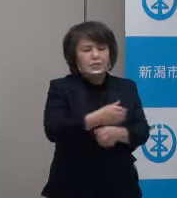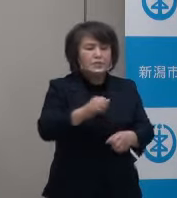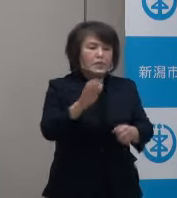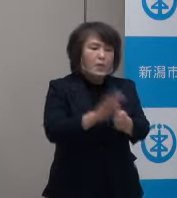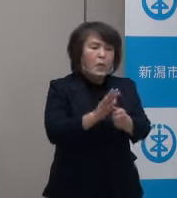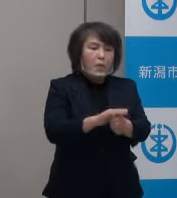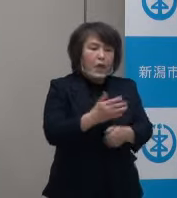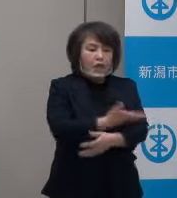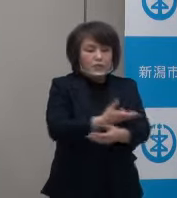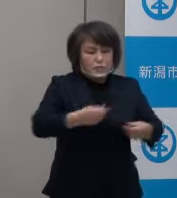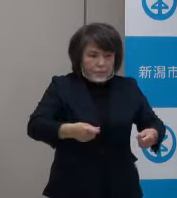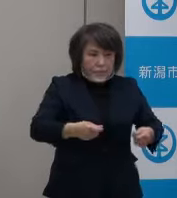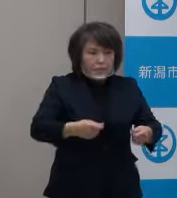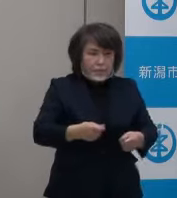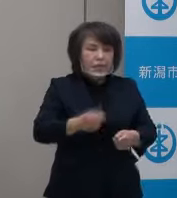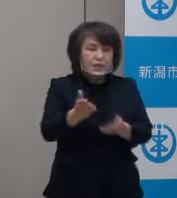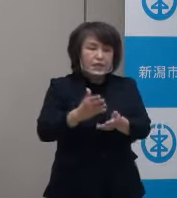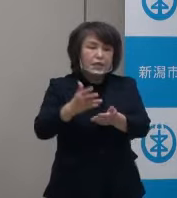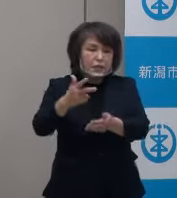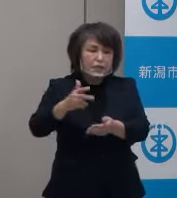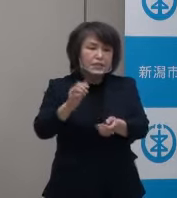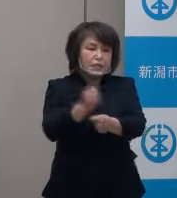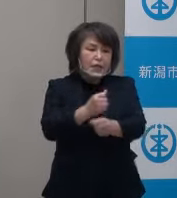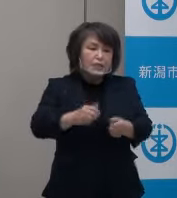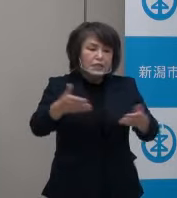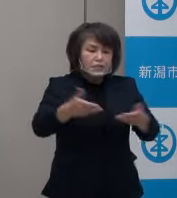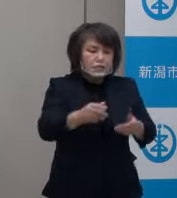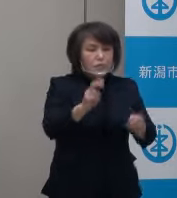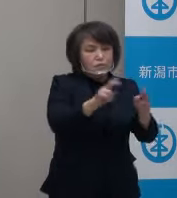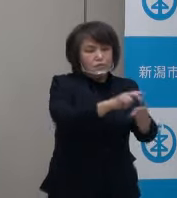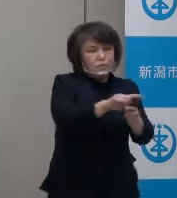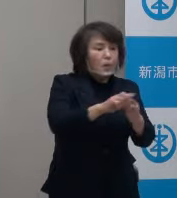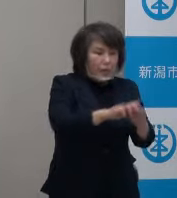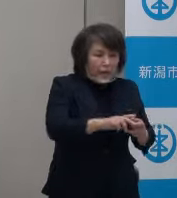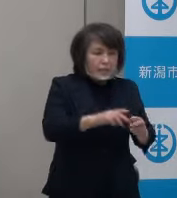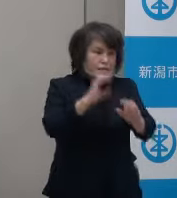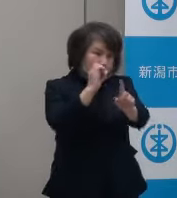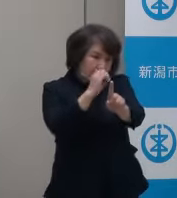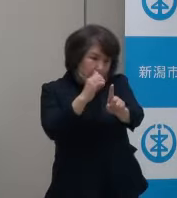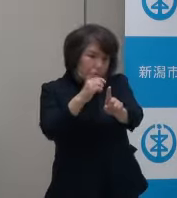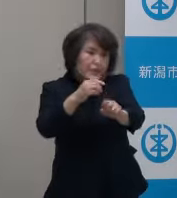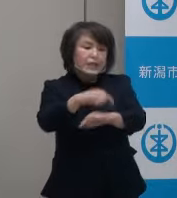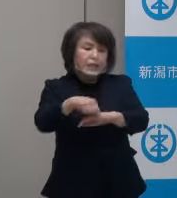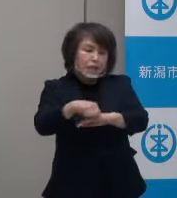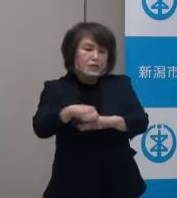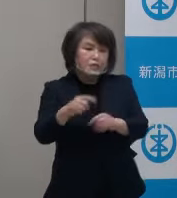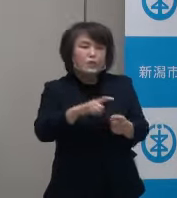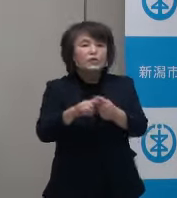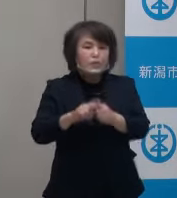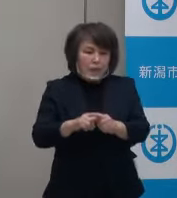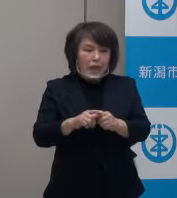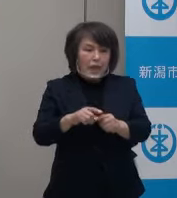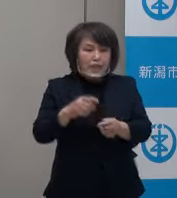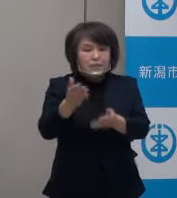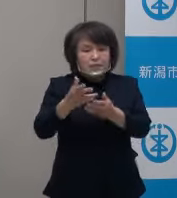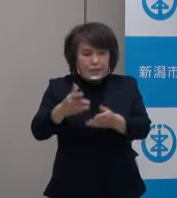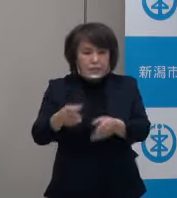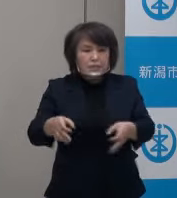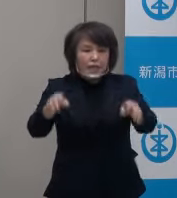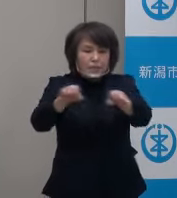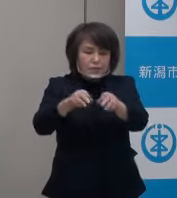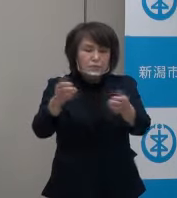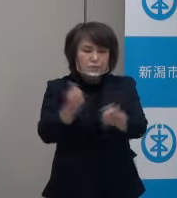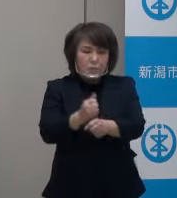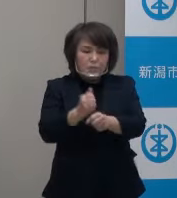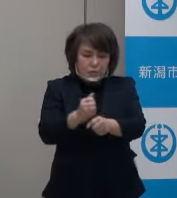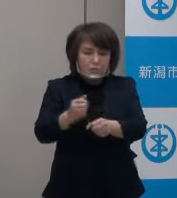き、新潟市建設業協会や新潟県測量設計業協会、新潟市観光事協同組合に応